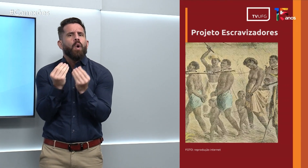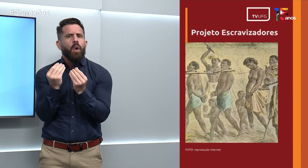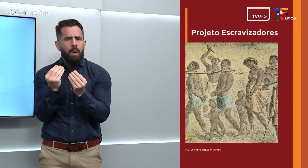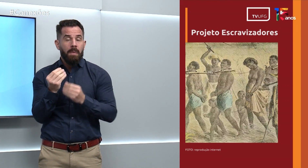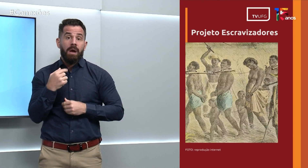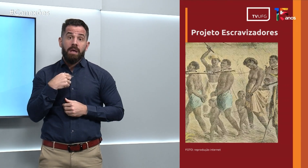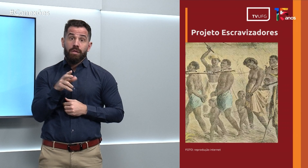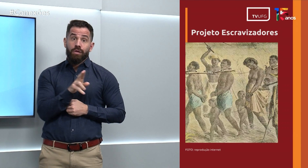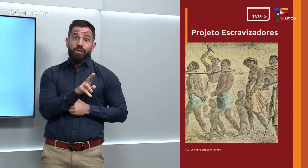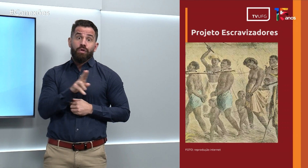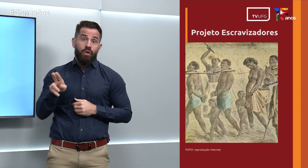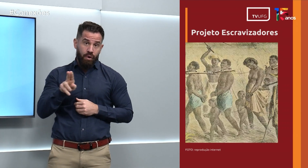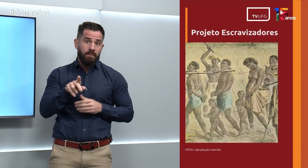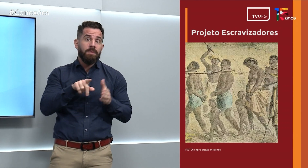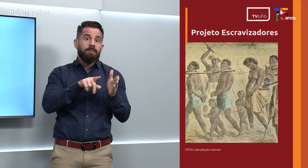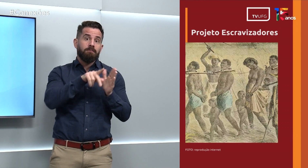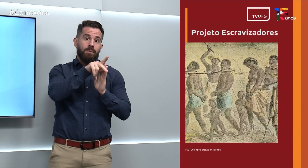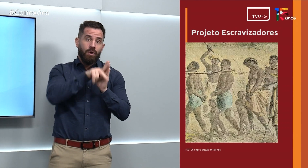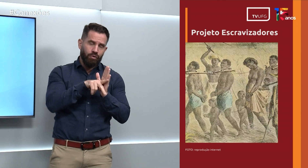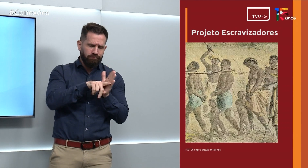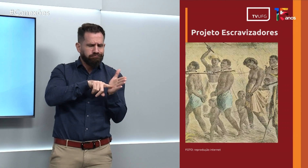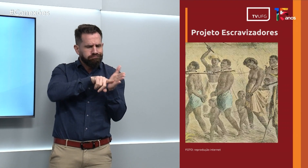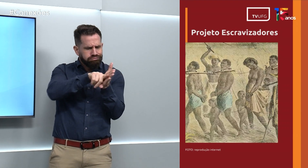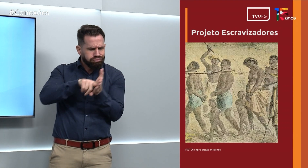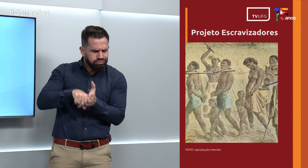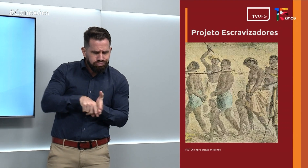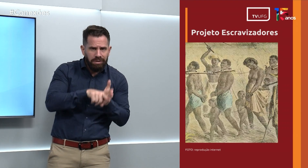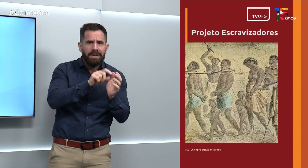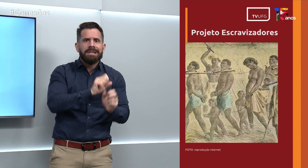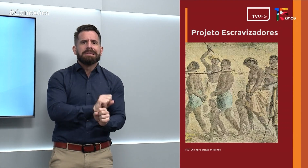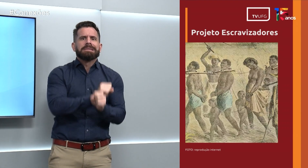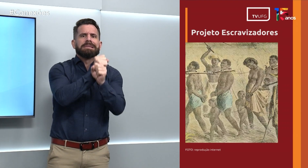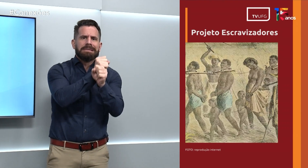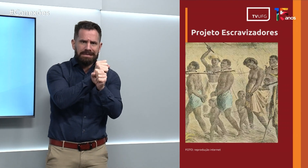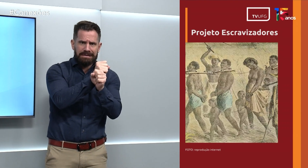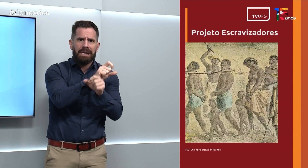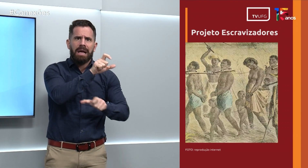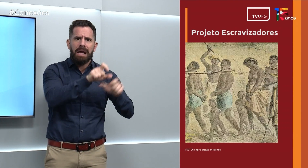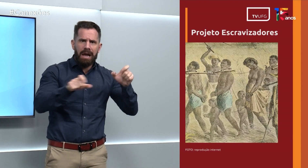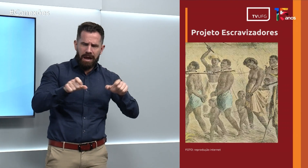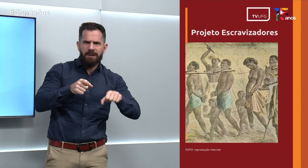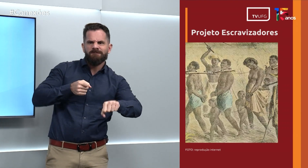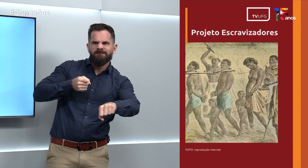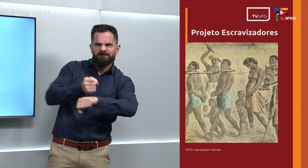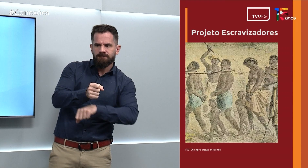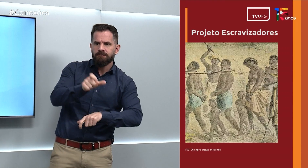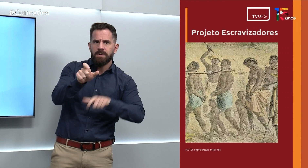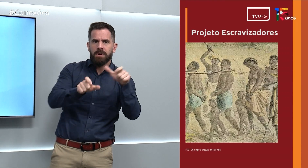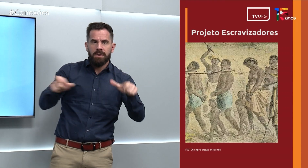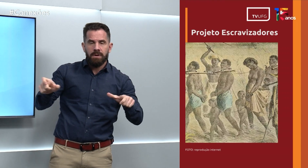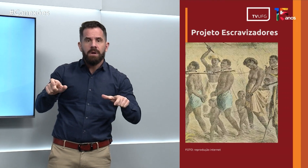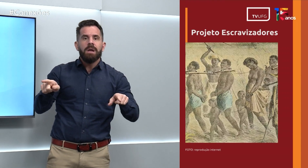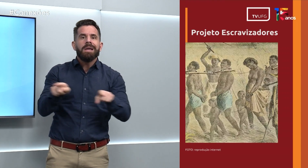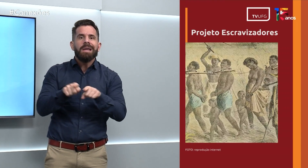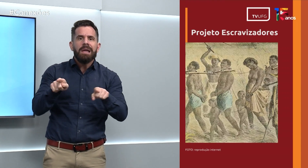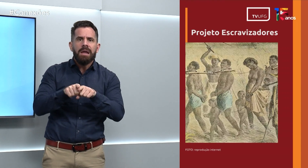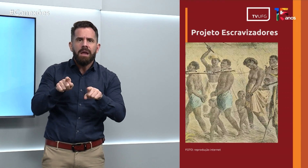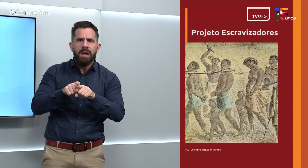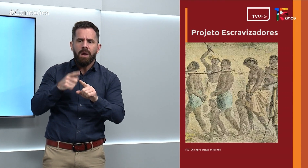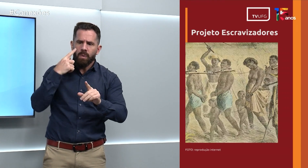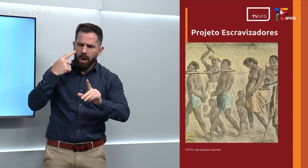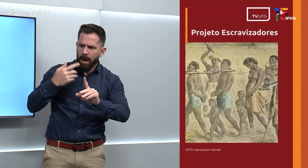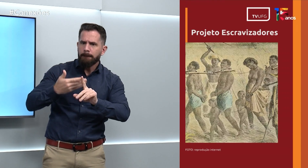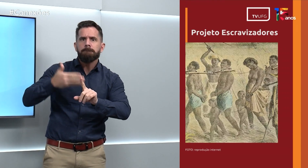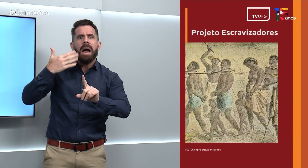Escravizadores, que é uma investigação inédita realizada pela agência pública, que mapeou os antepassados de mais